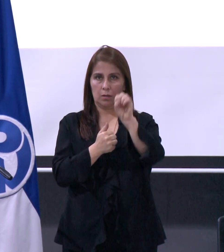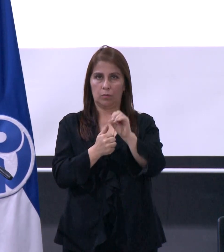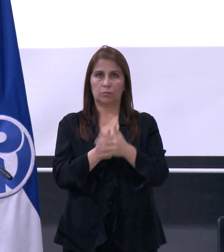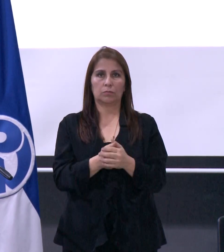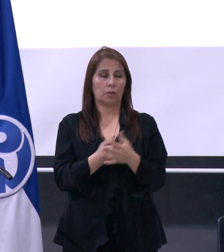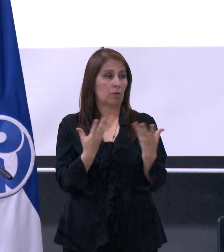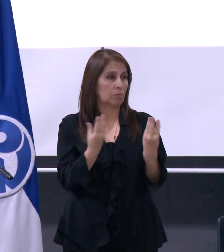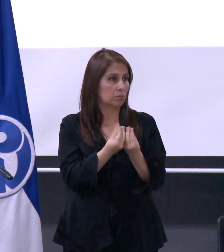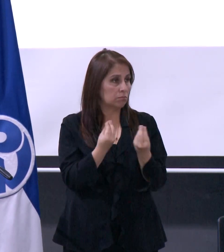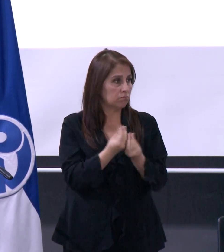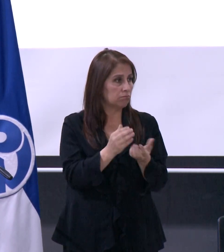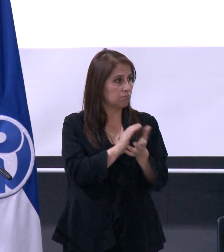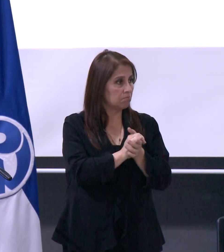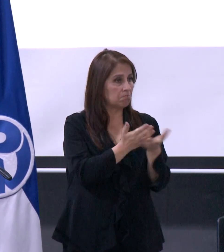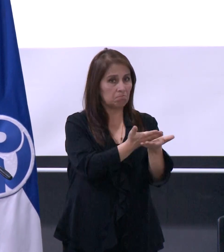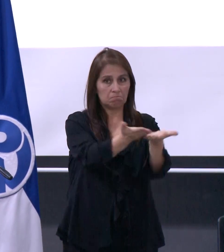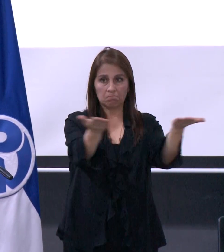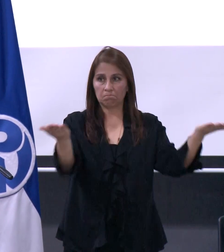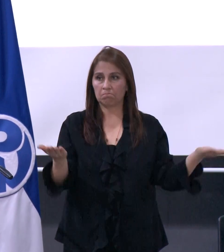amigos